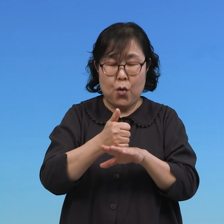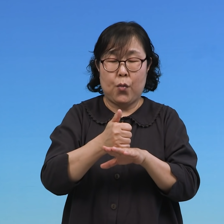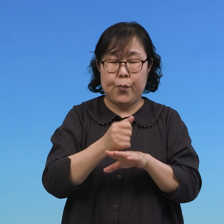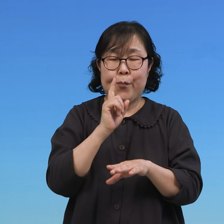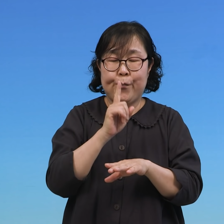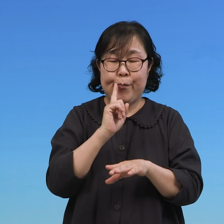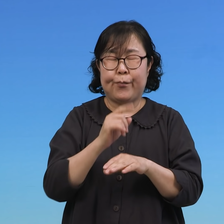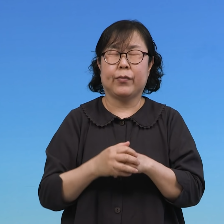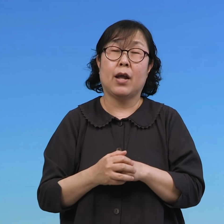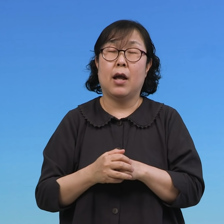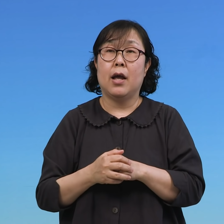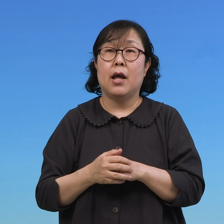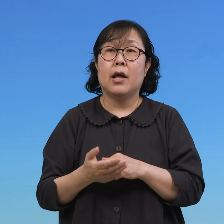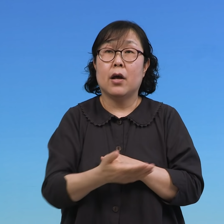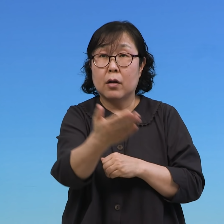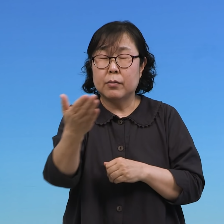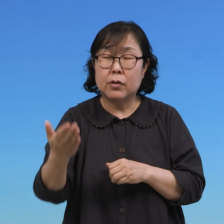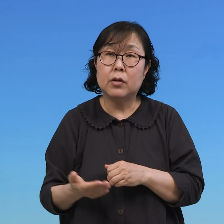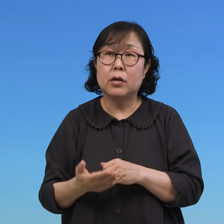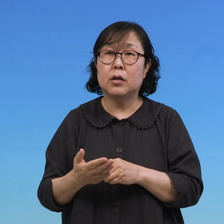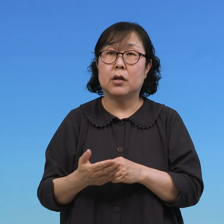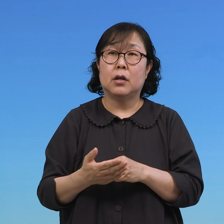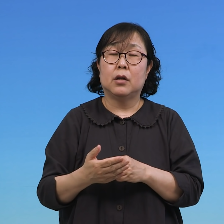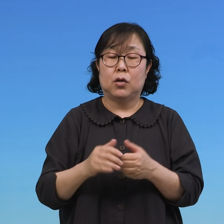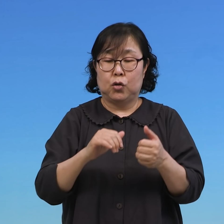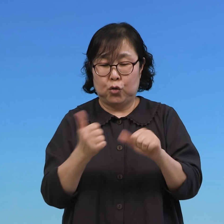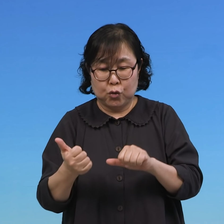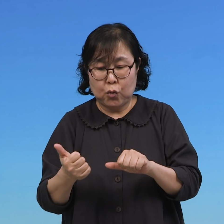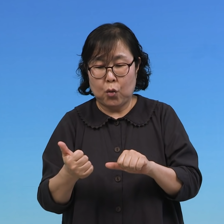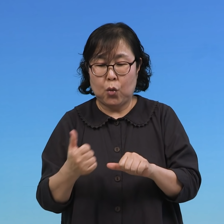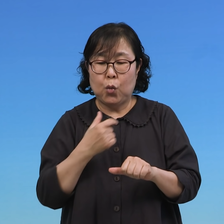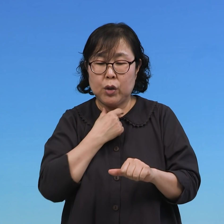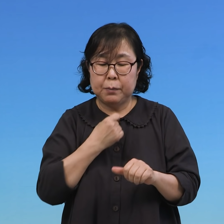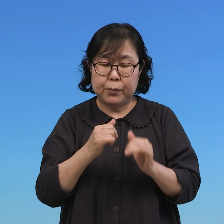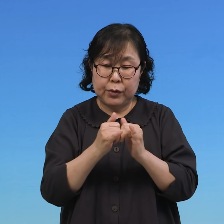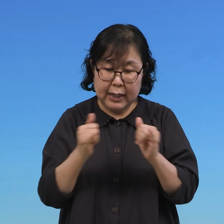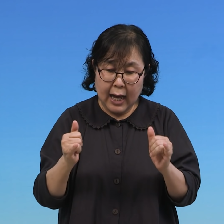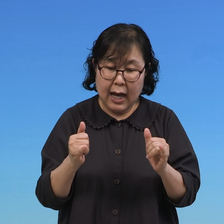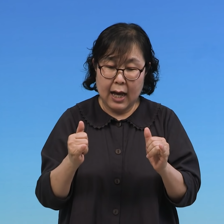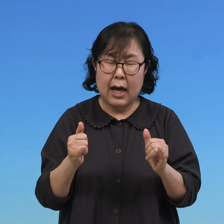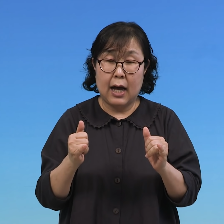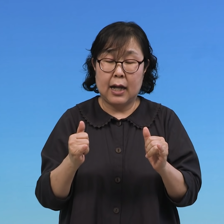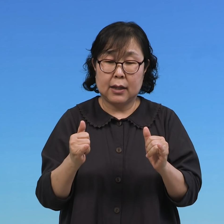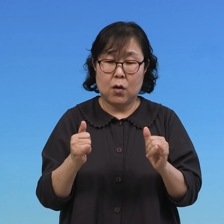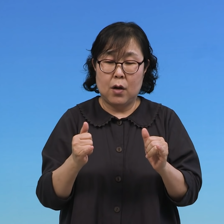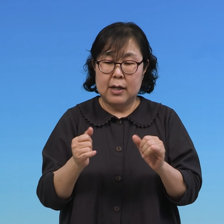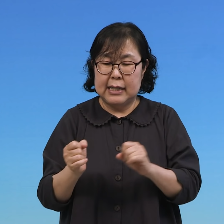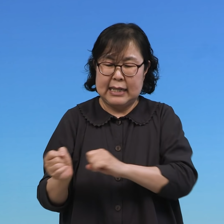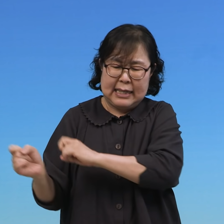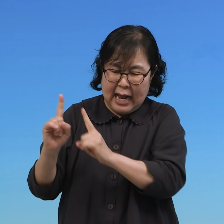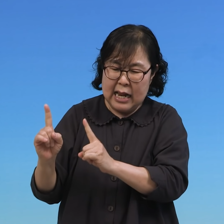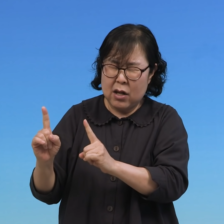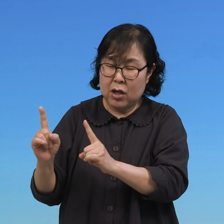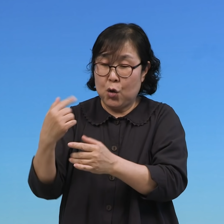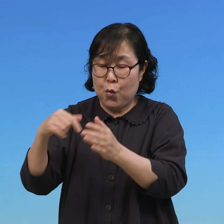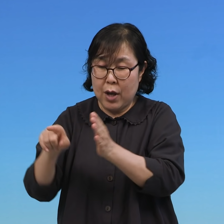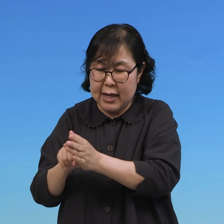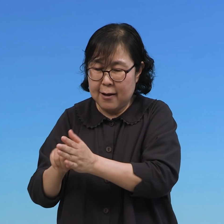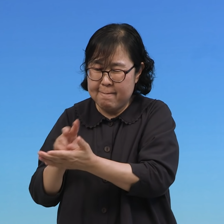오늘의 결론이 그거예요. 오늘 여러분, 죽고자 하는 자, 살겠다고 바둥바둥 그리는